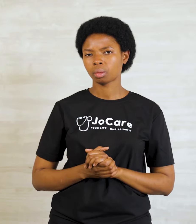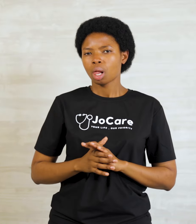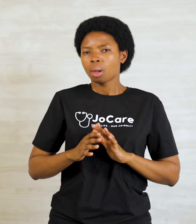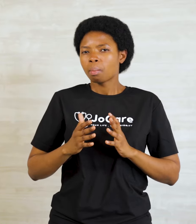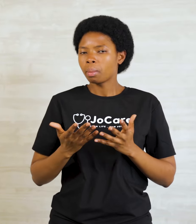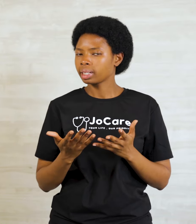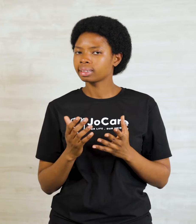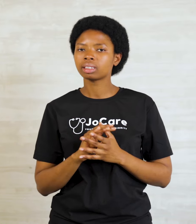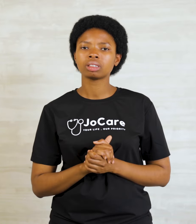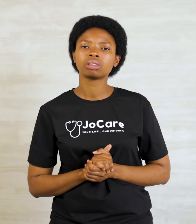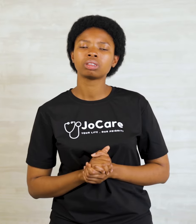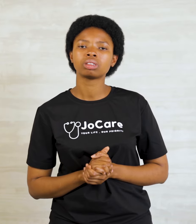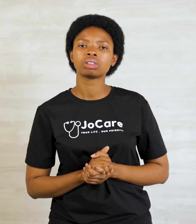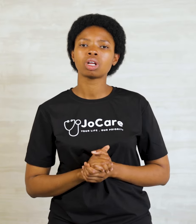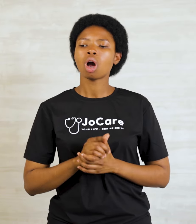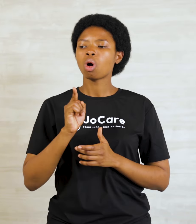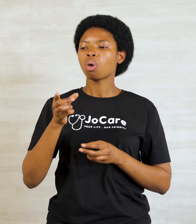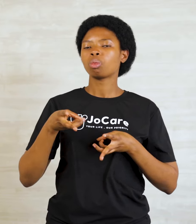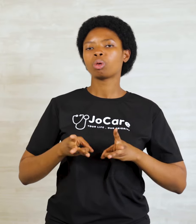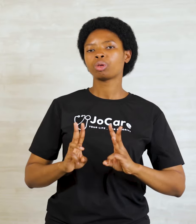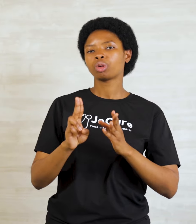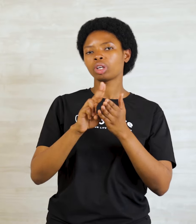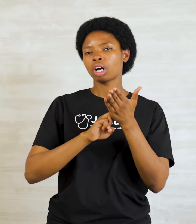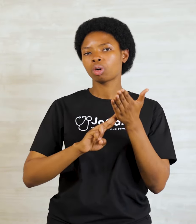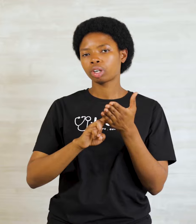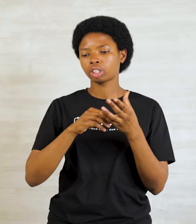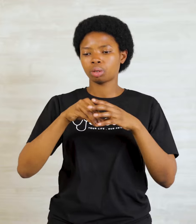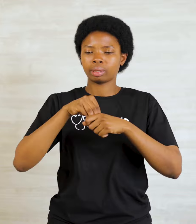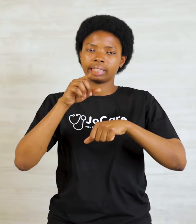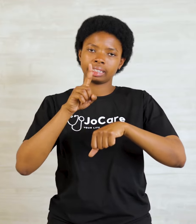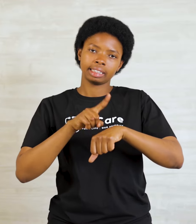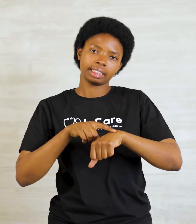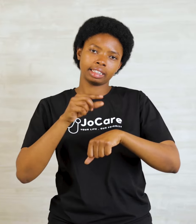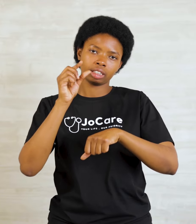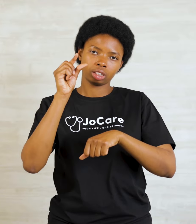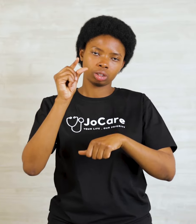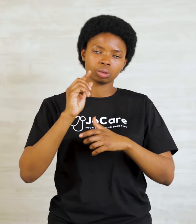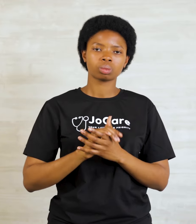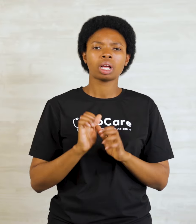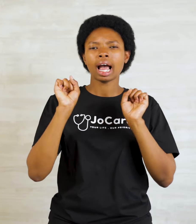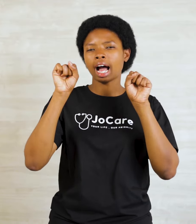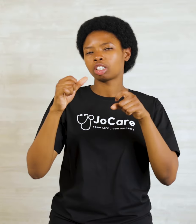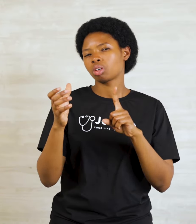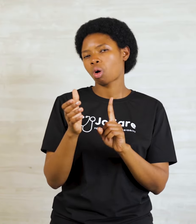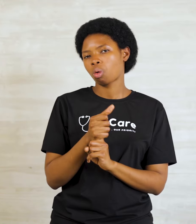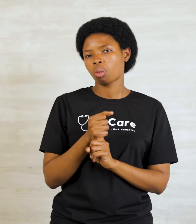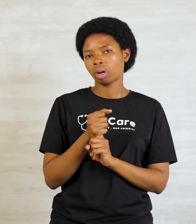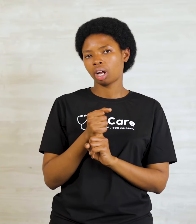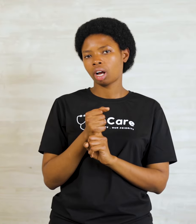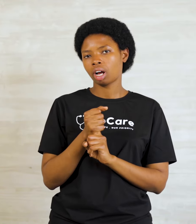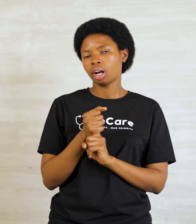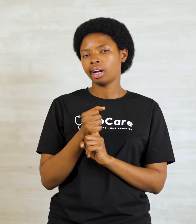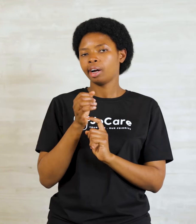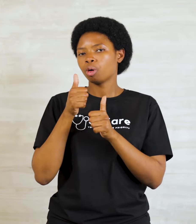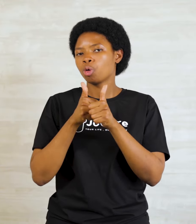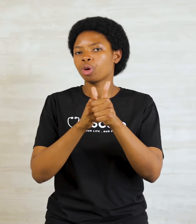yagakoresheje bwa bundi batubwiye bw'igihe gito yabasha kubona tugendeye ku mafaranga?